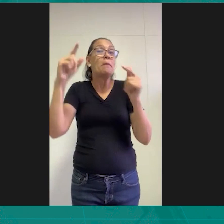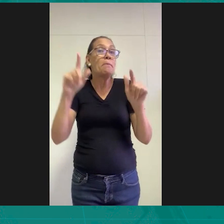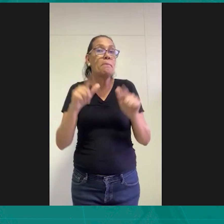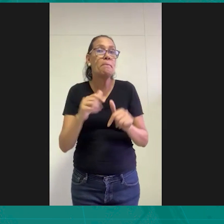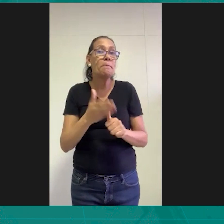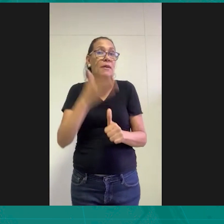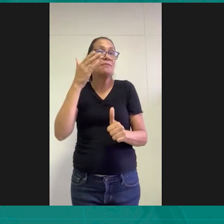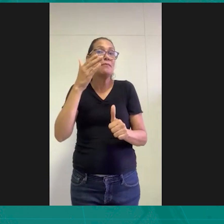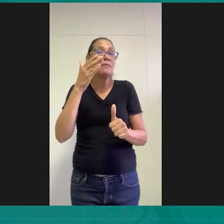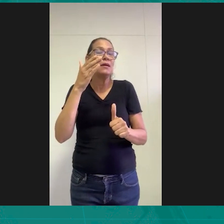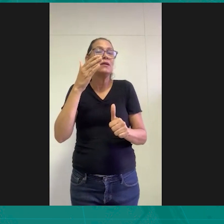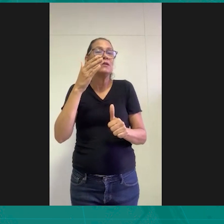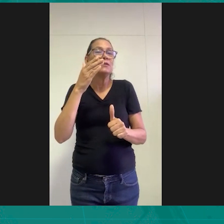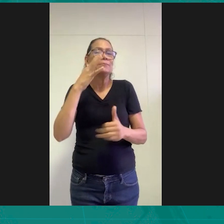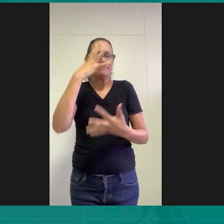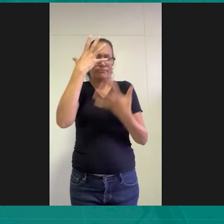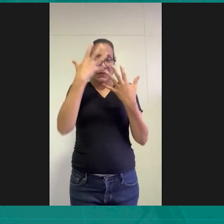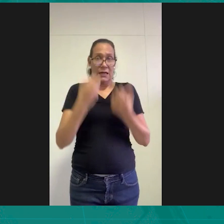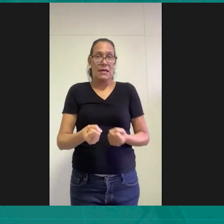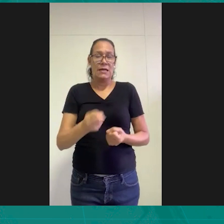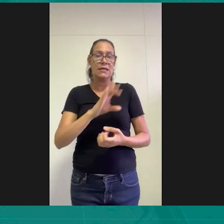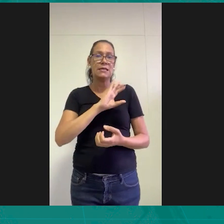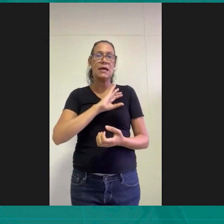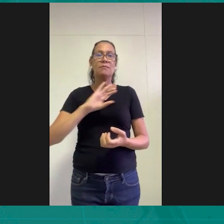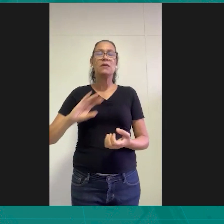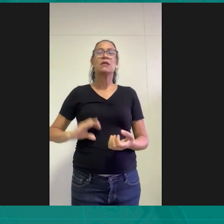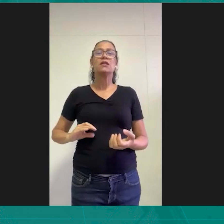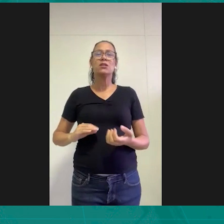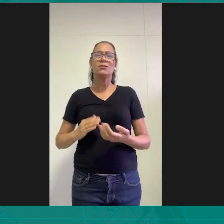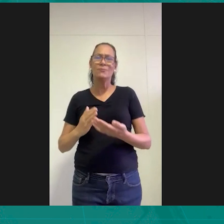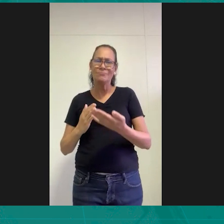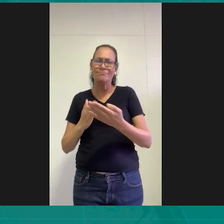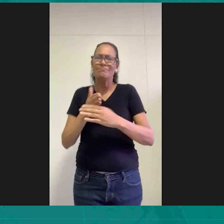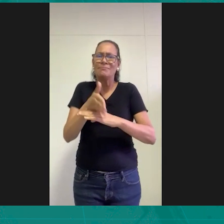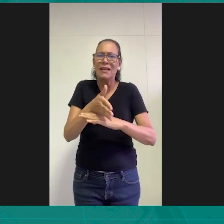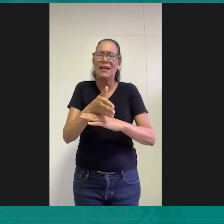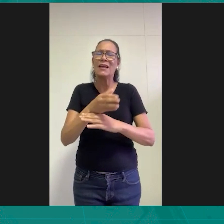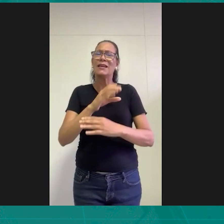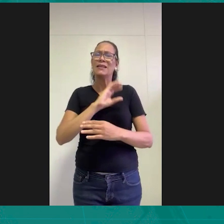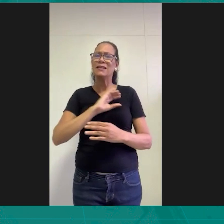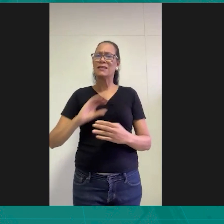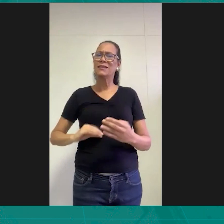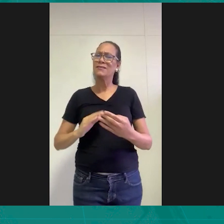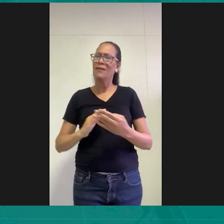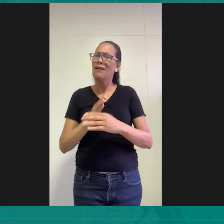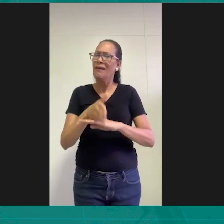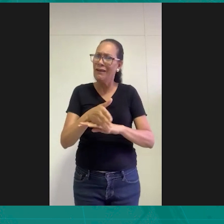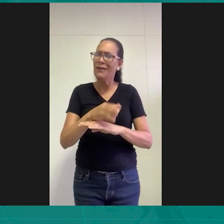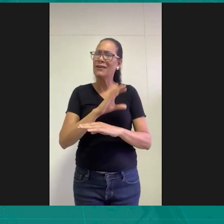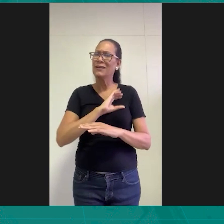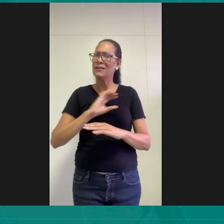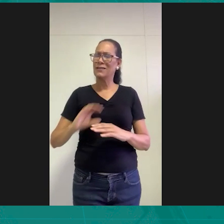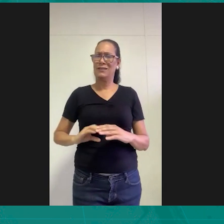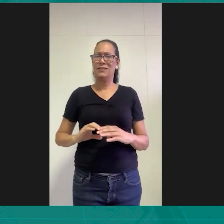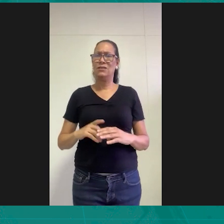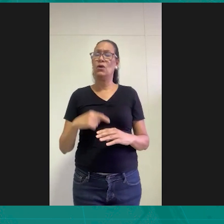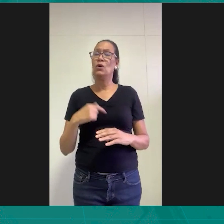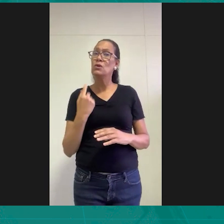vê muitos termos em Cristo, em Cristo, em Cristo, em Cristo, porque